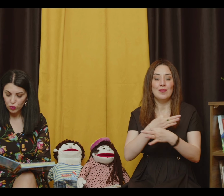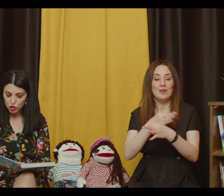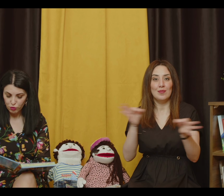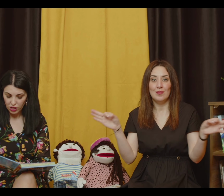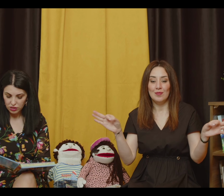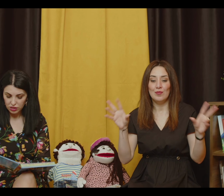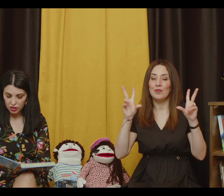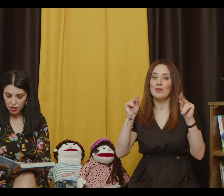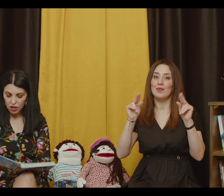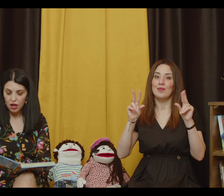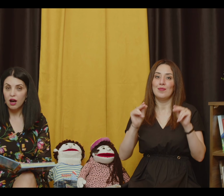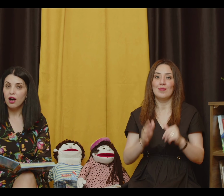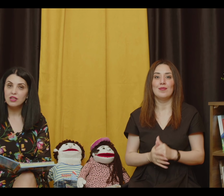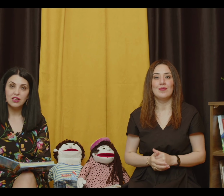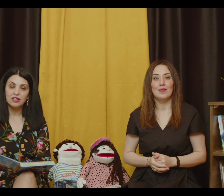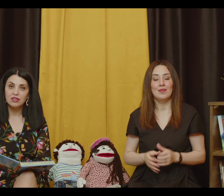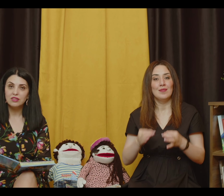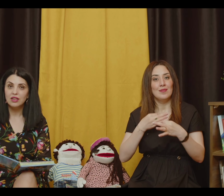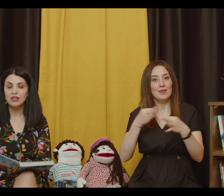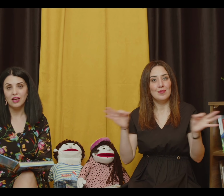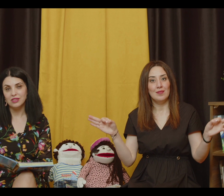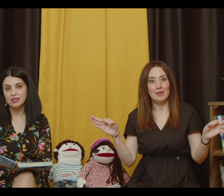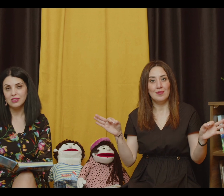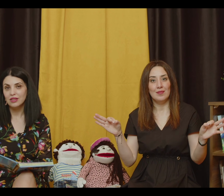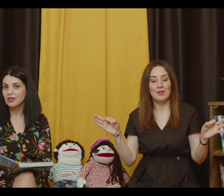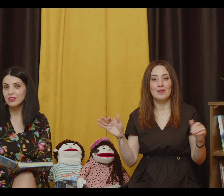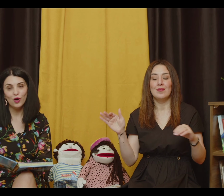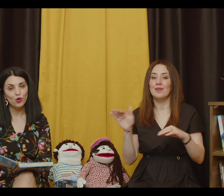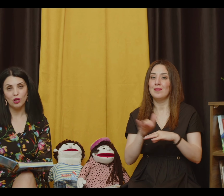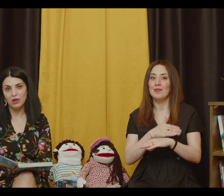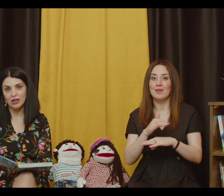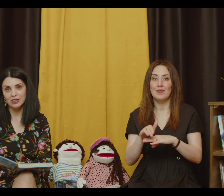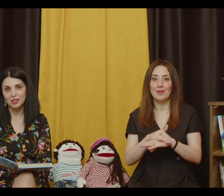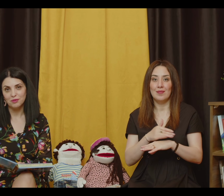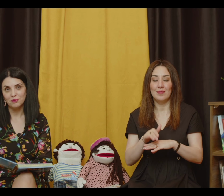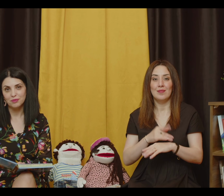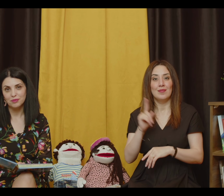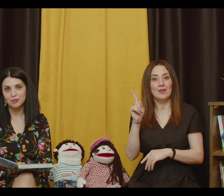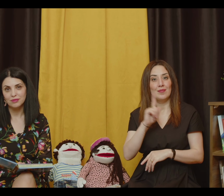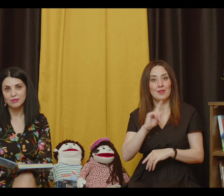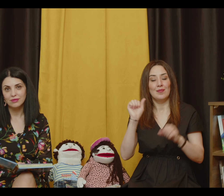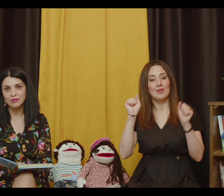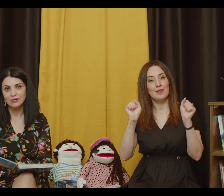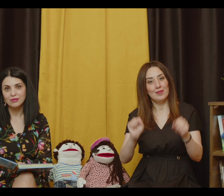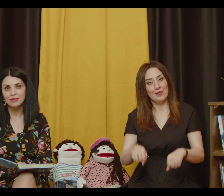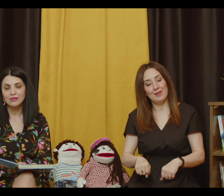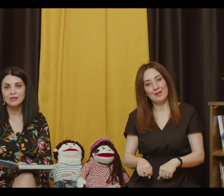və xoşbəxtdir. Azadlıqdan əziz nə ola bilər ki?